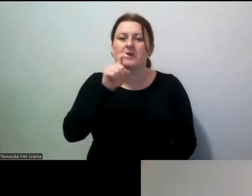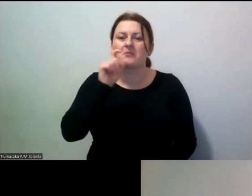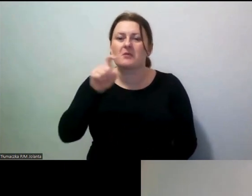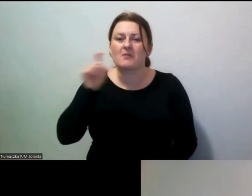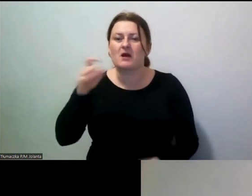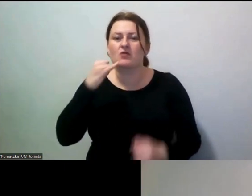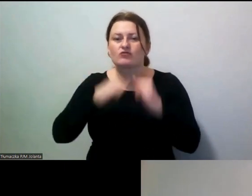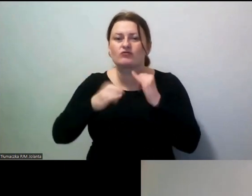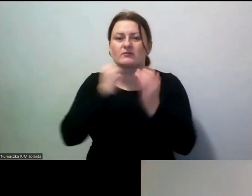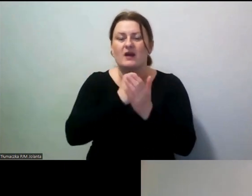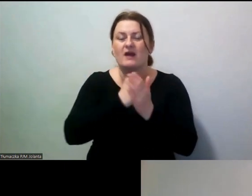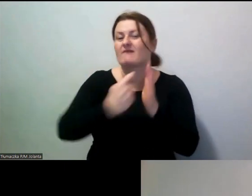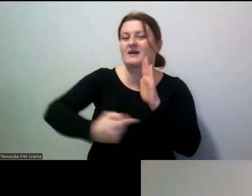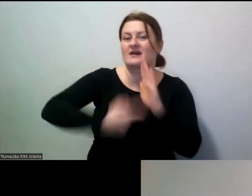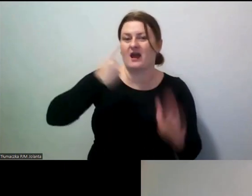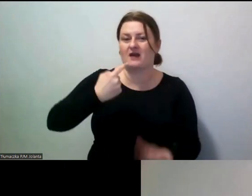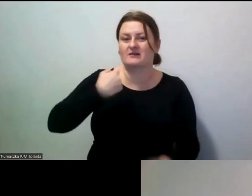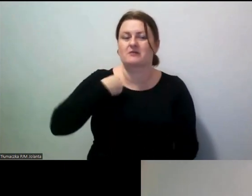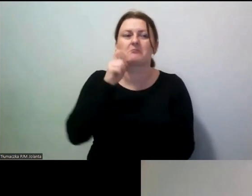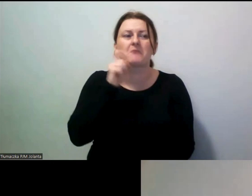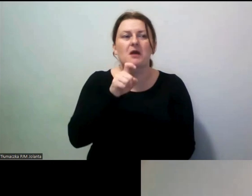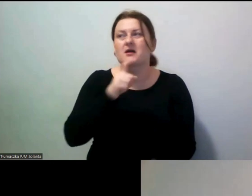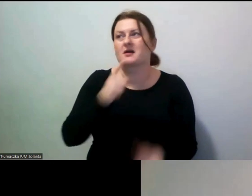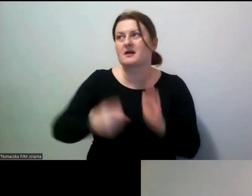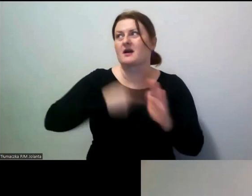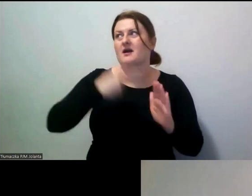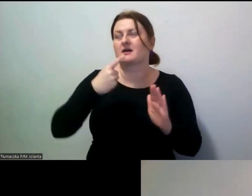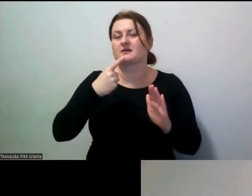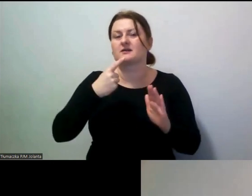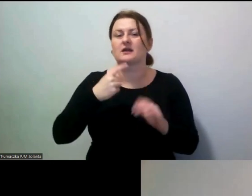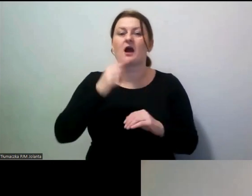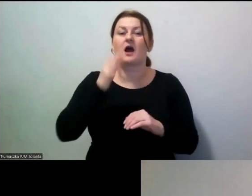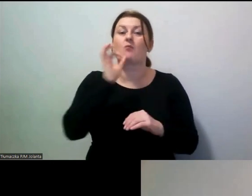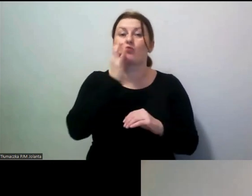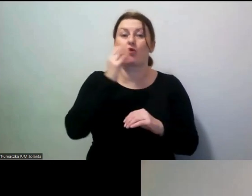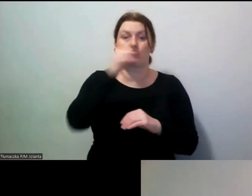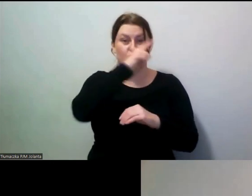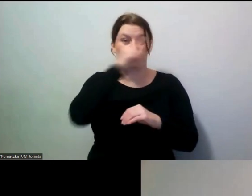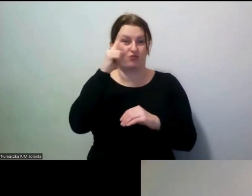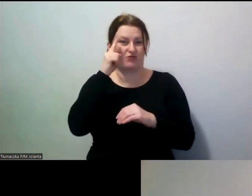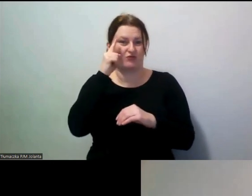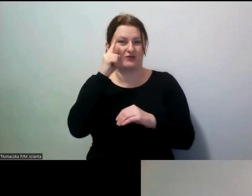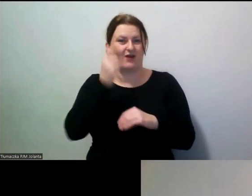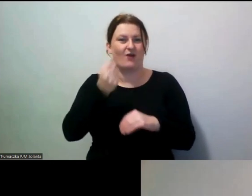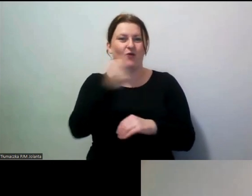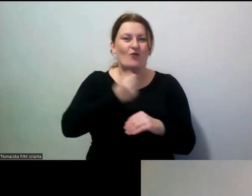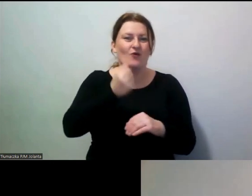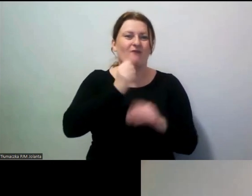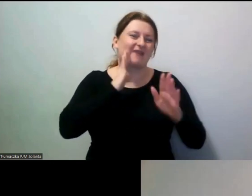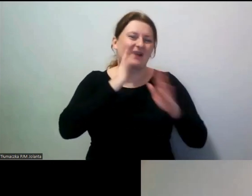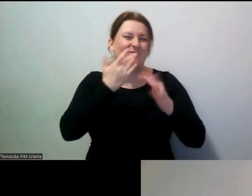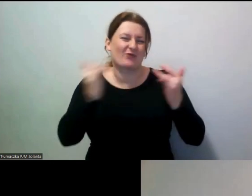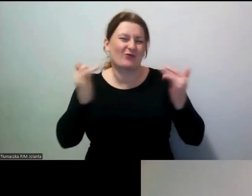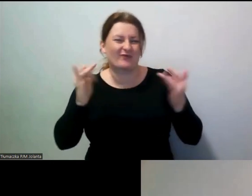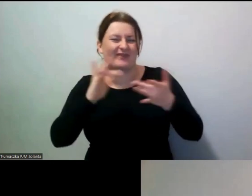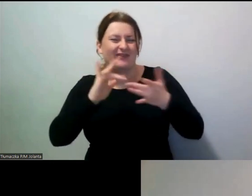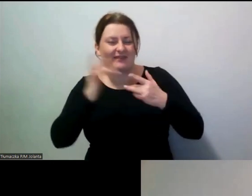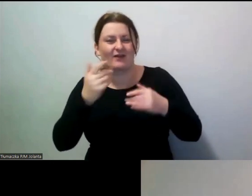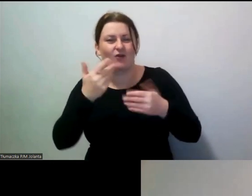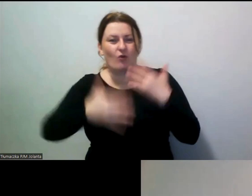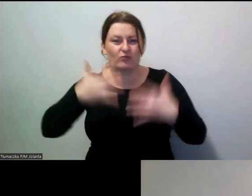rzeczy raz, gdy zaznaczamy odpowiedź, a młodzi użytkownicy mediów społecznościowych i